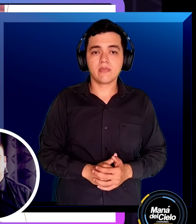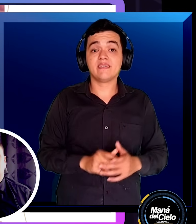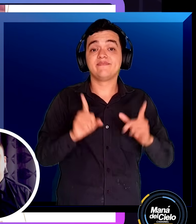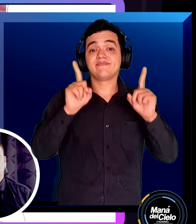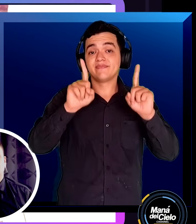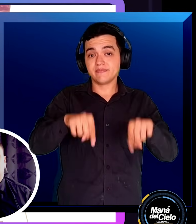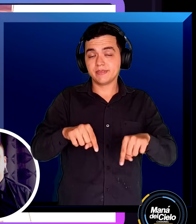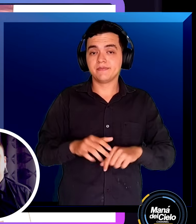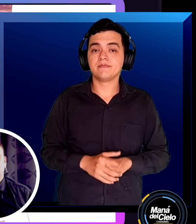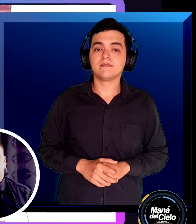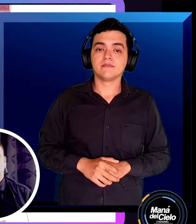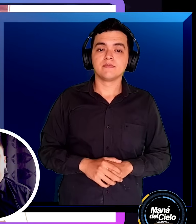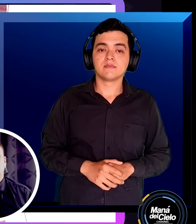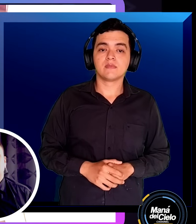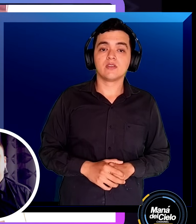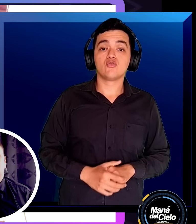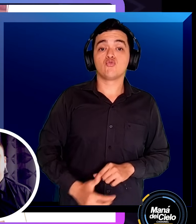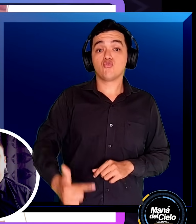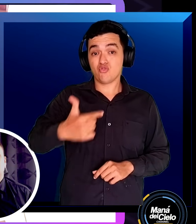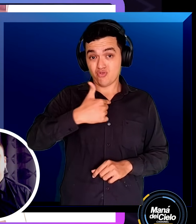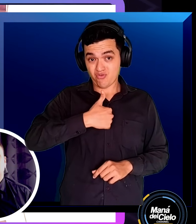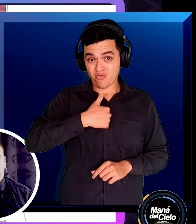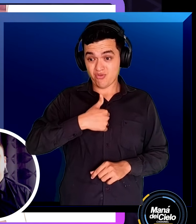ha llevado este mensaje a muchas partes.